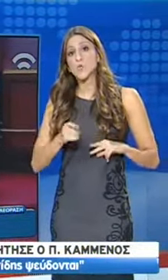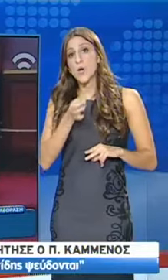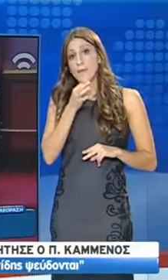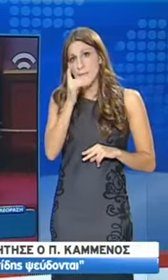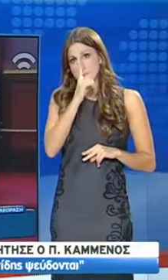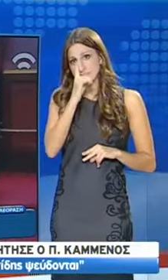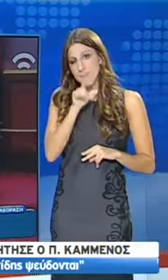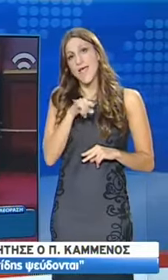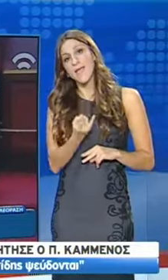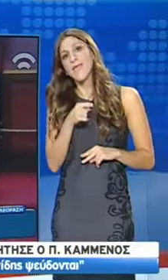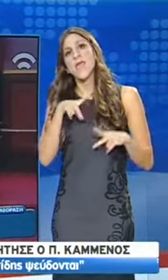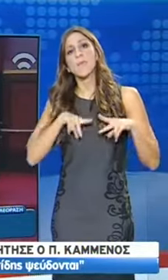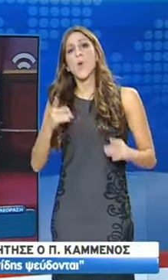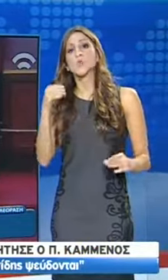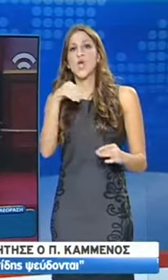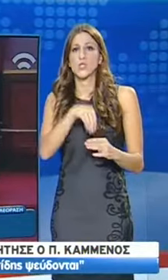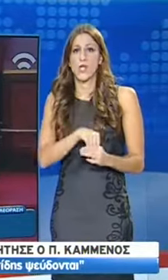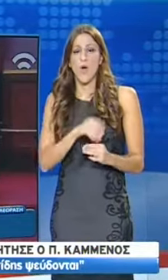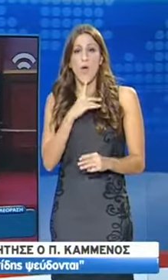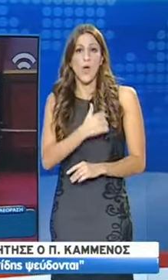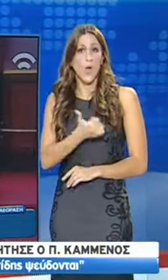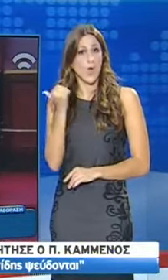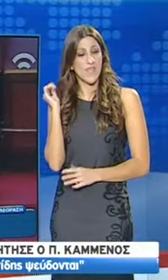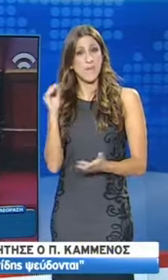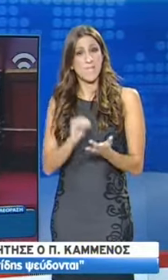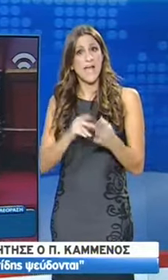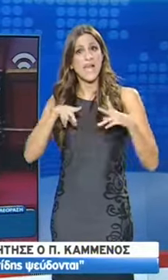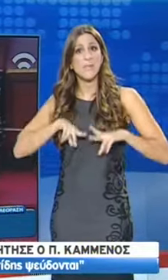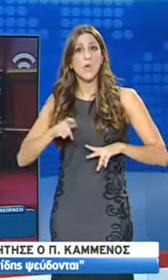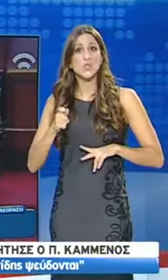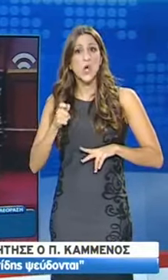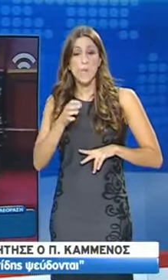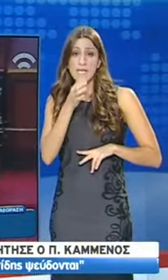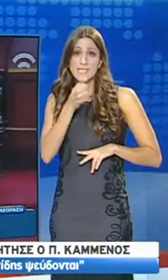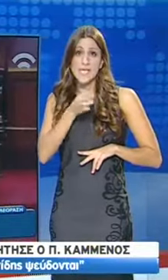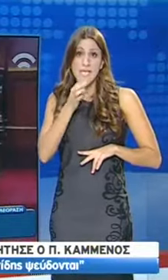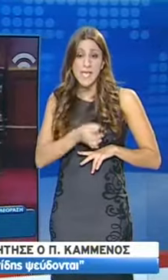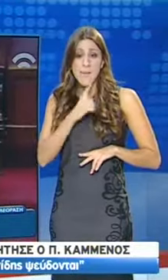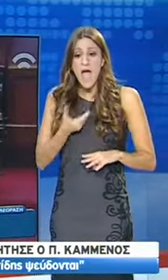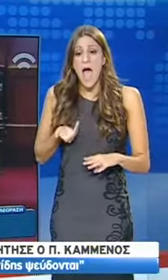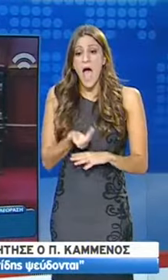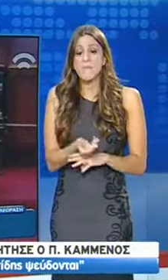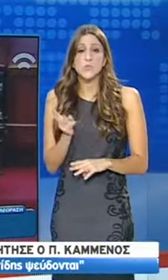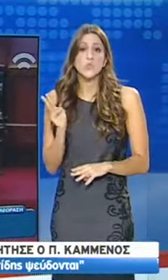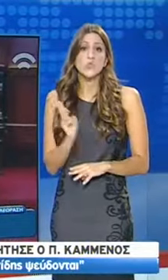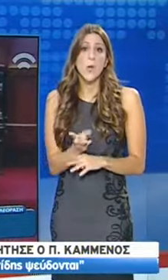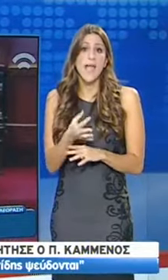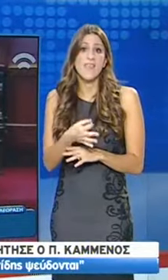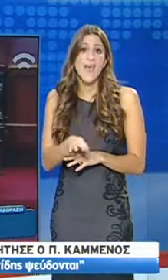είτε εσείς. Και επικαλούμενος στη χθεσινή διάψευση του Υπουργού Οικονομικών για φημολογούμενες απαιτήσεις της Τρόικας για τα ελληνικά νησιά,